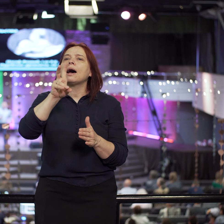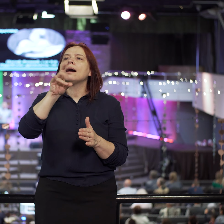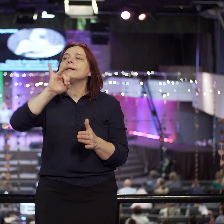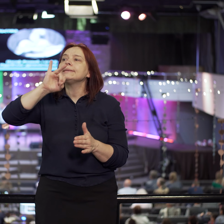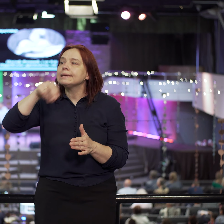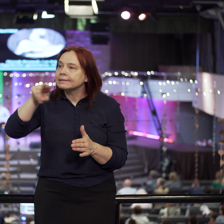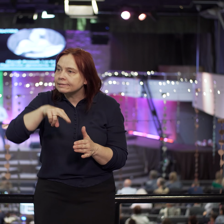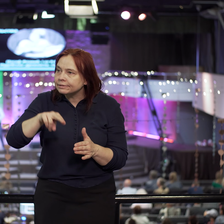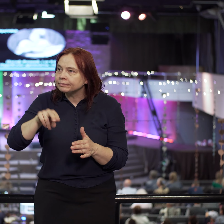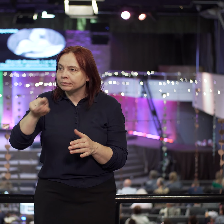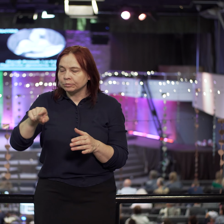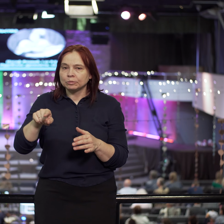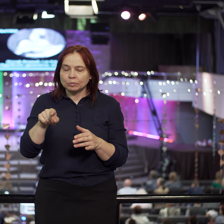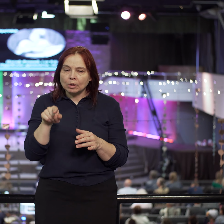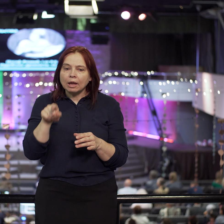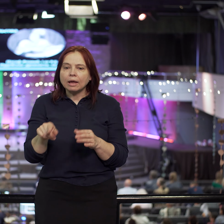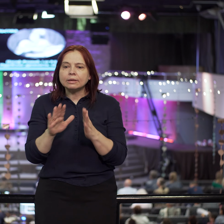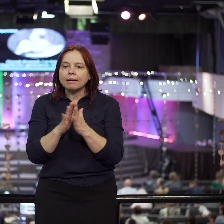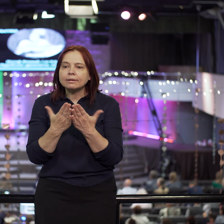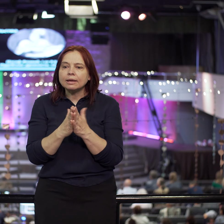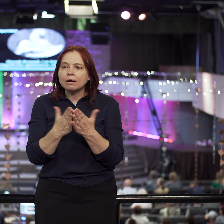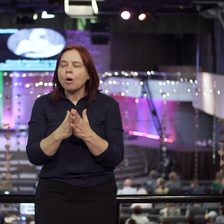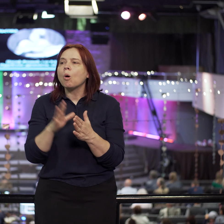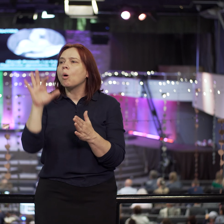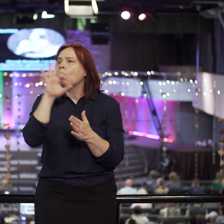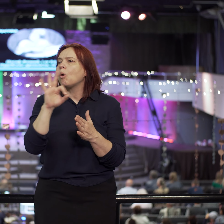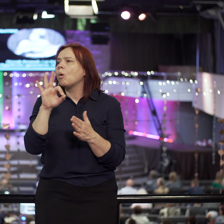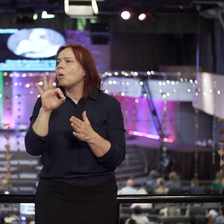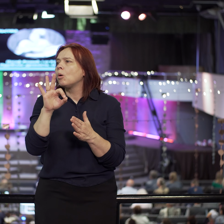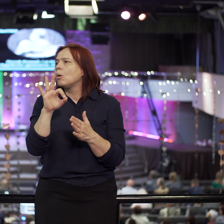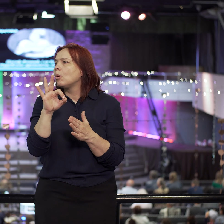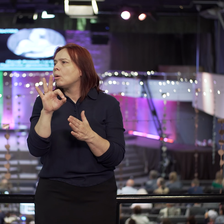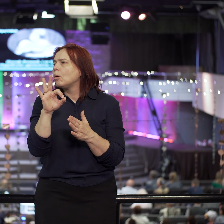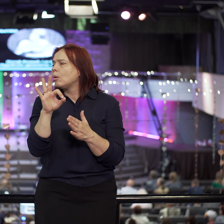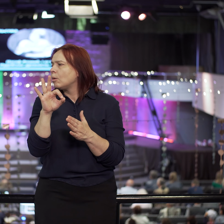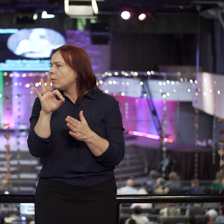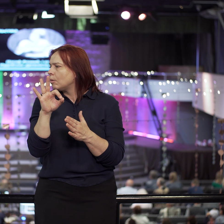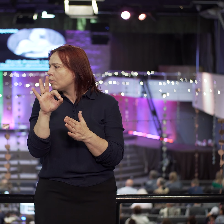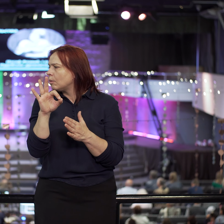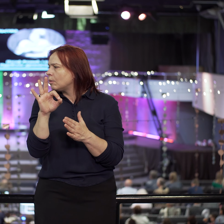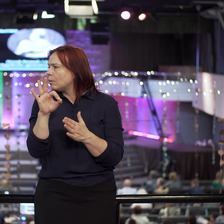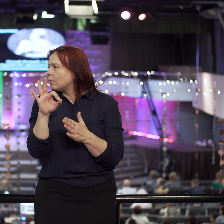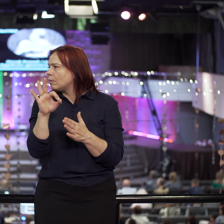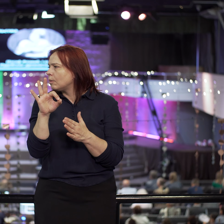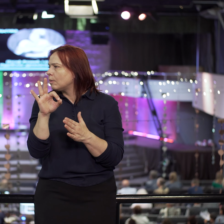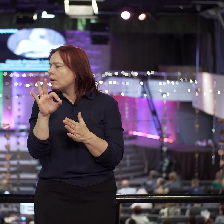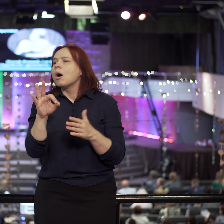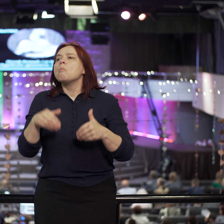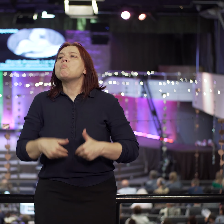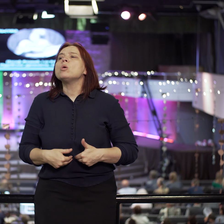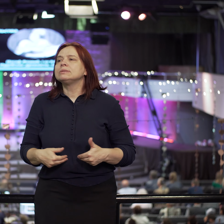книга, которая посвящена посту для того, чтобы на землю